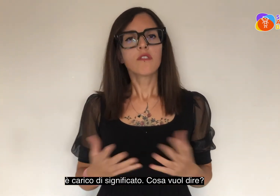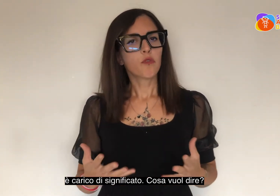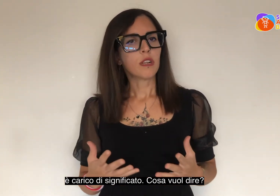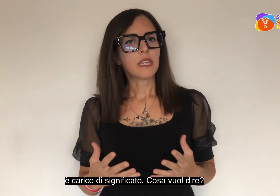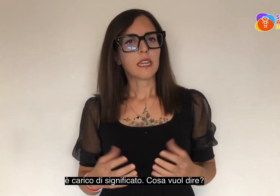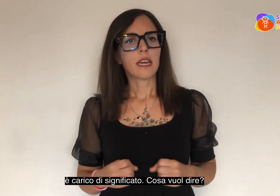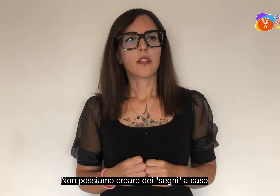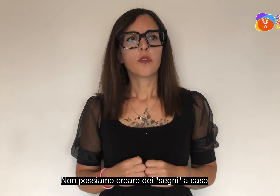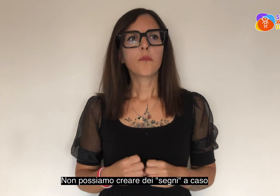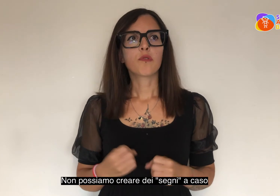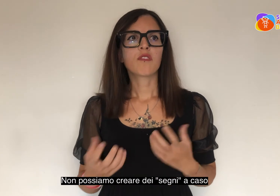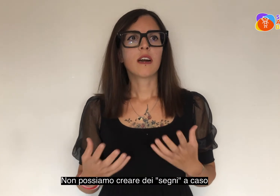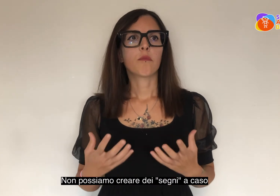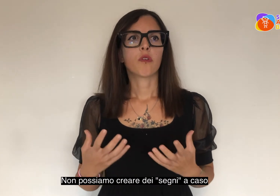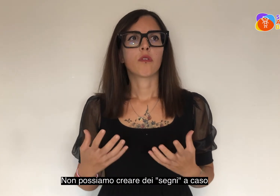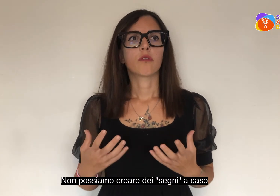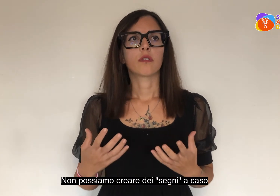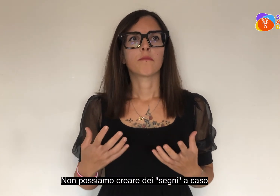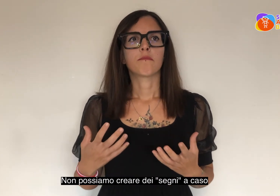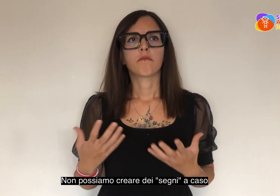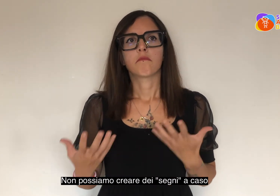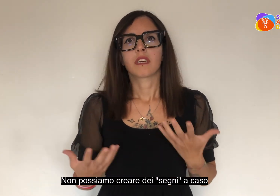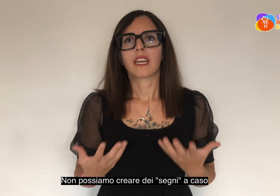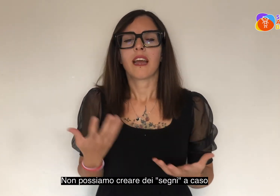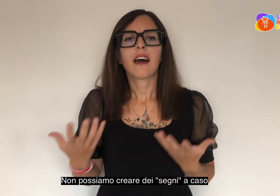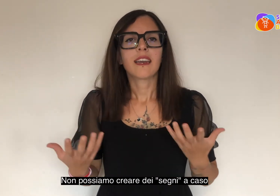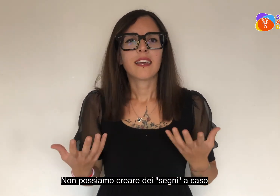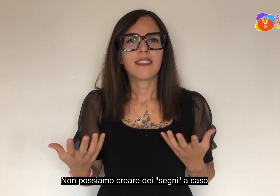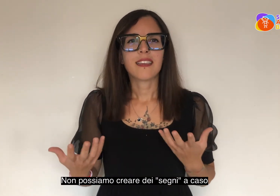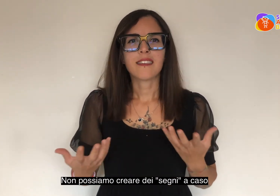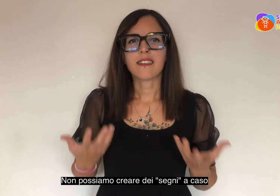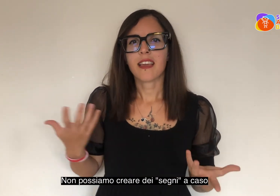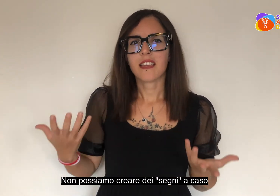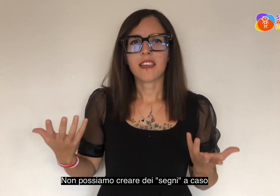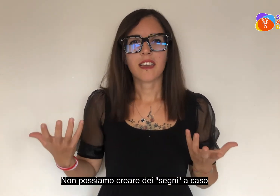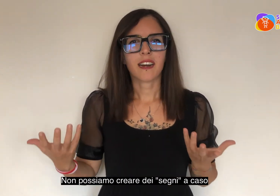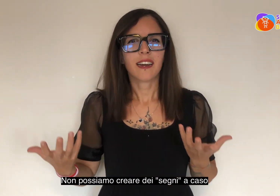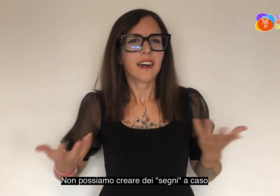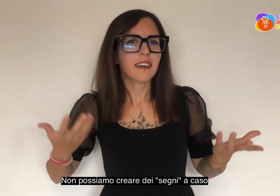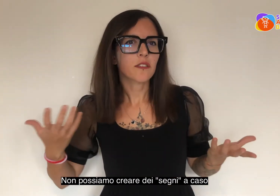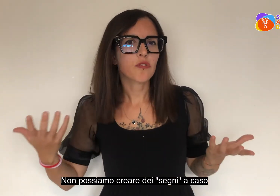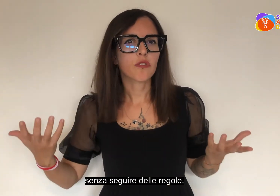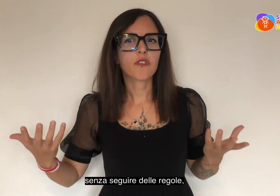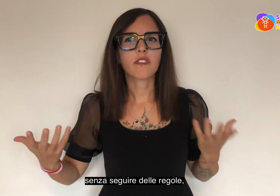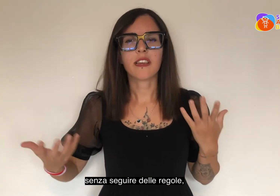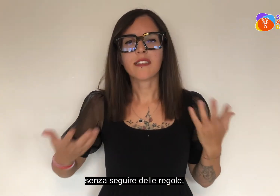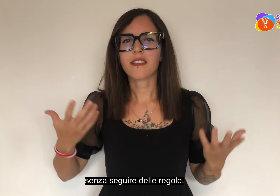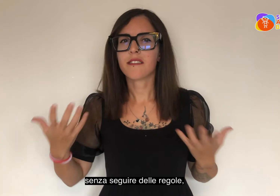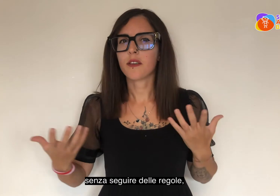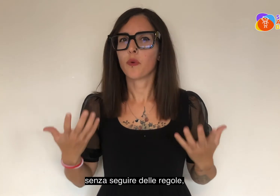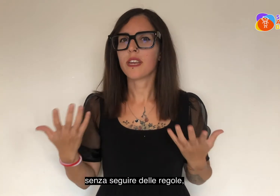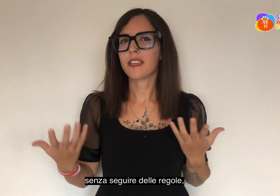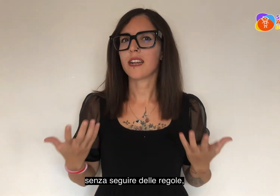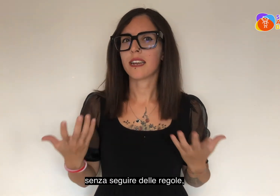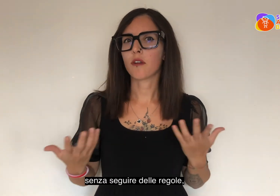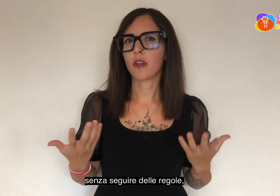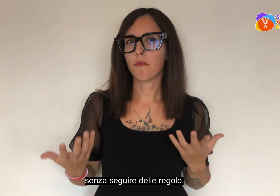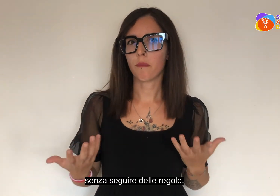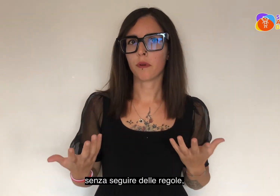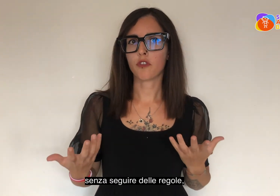vuol dire? Non possiamo creare dei segni a caso senza seguire delle regole ben